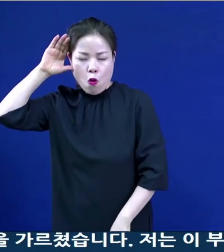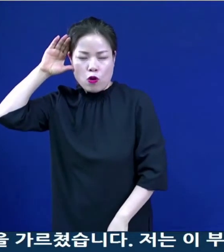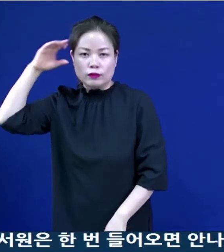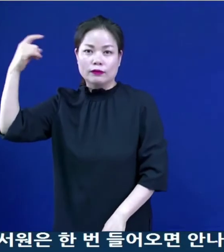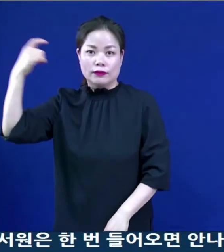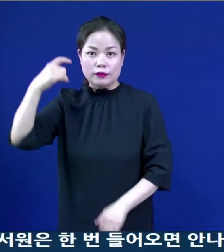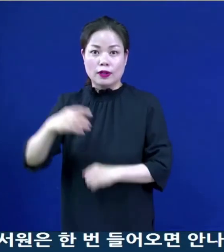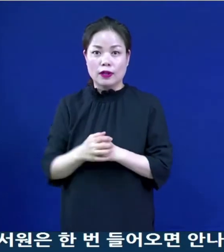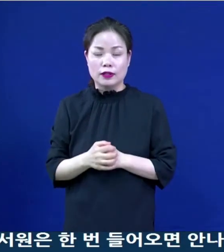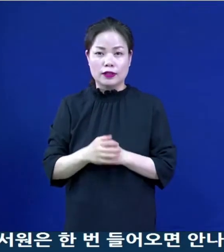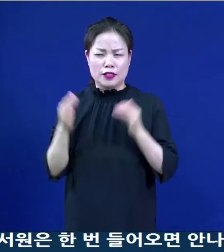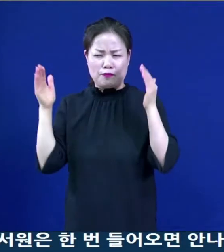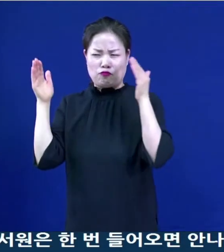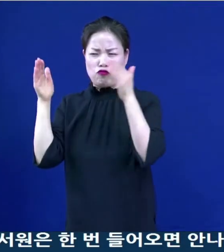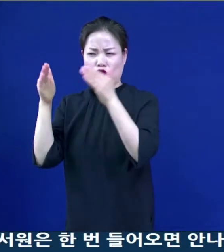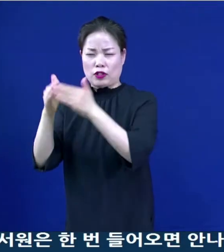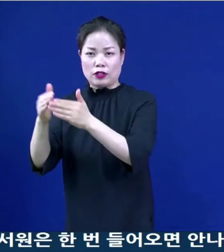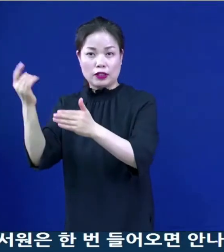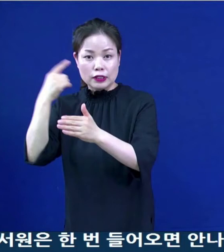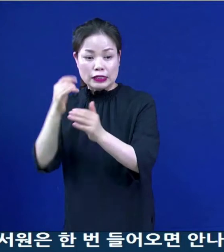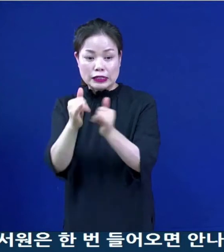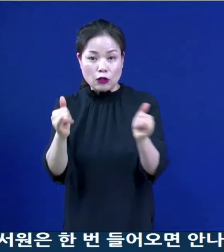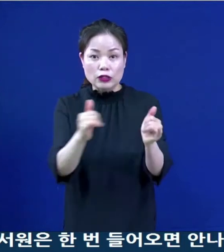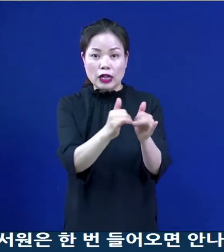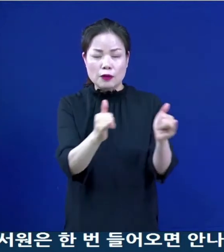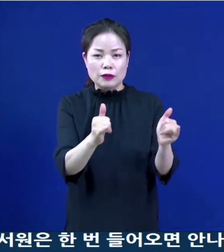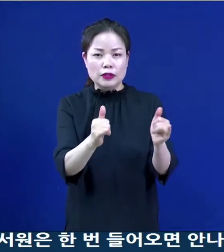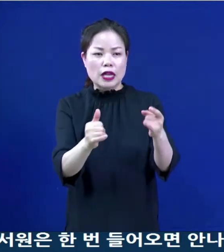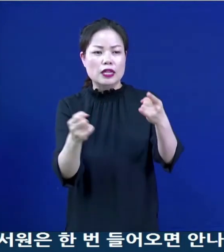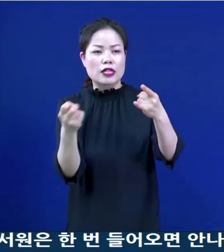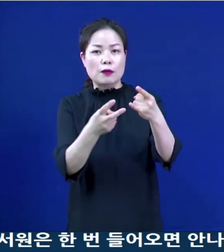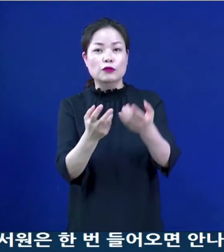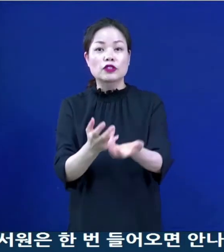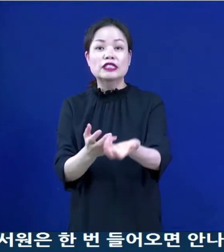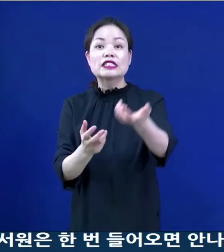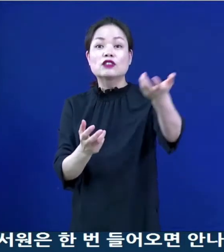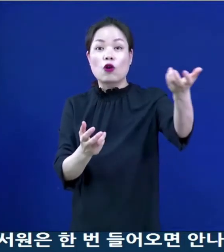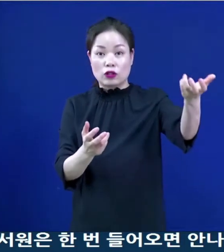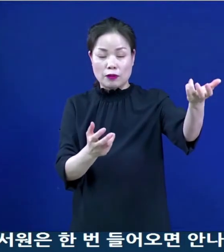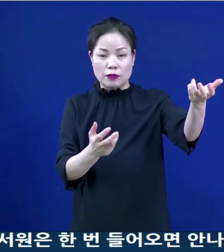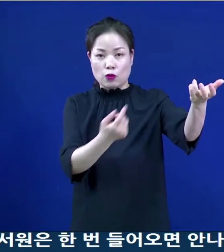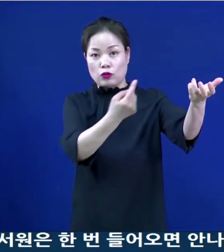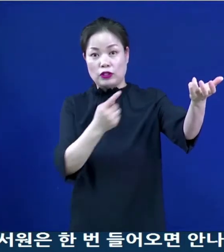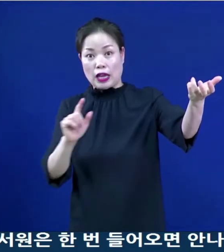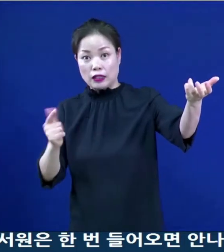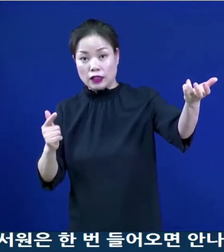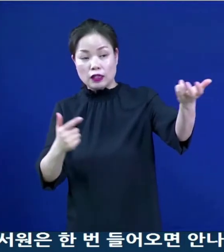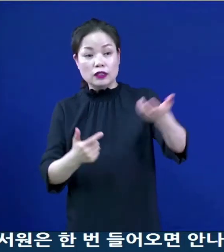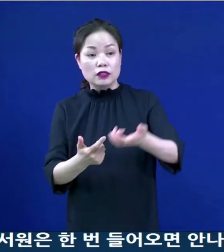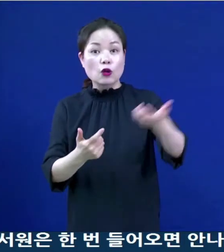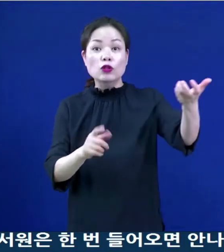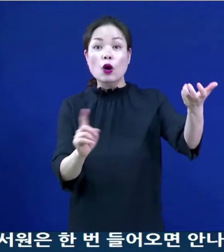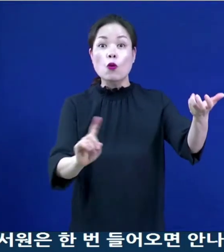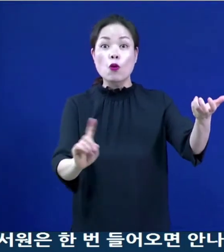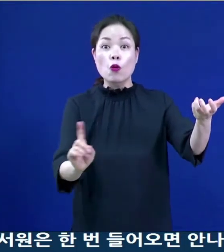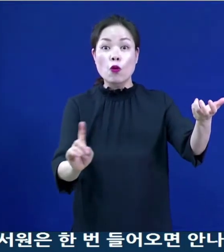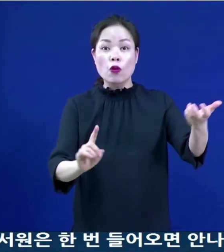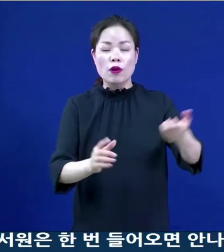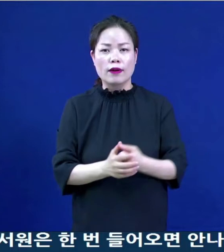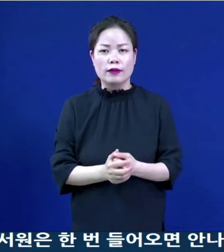본인들이 두란노 서원에 들어와서 말씀 듣던 사람들이 에베소를 떠나면 그 다음부터 안 나오는 거예요. 그럼 떠난 다음엔 어떻게